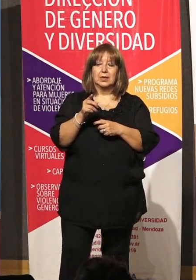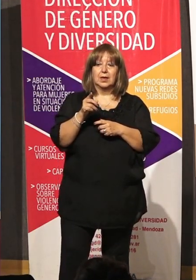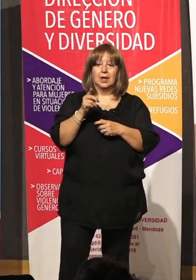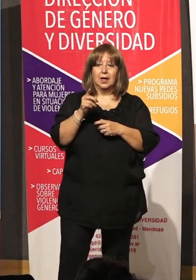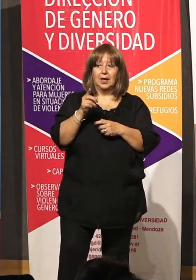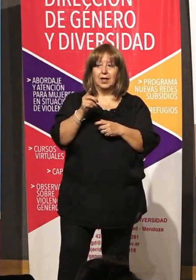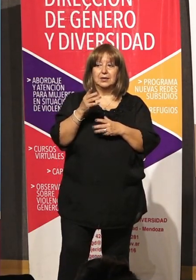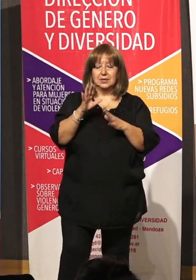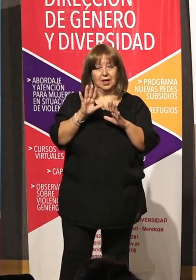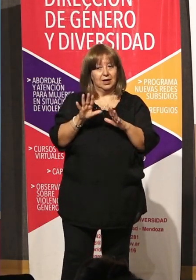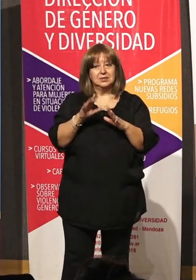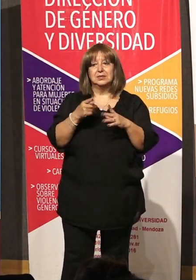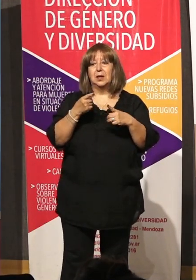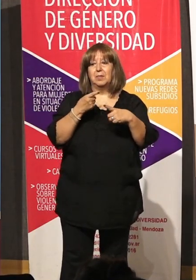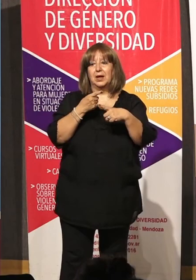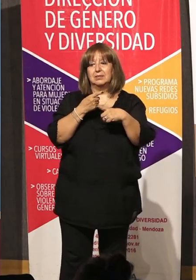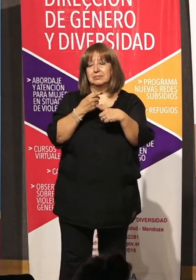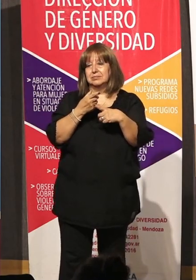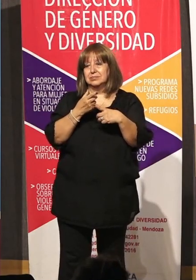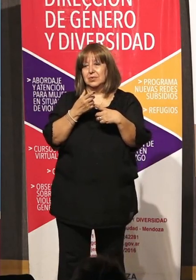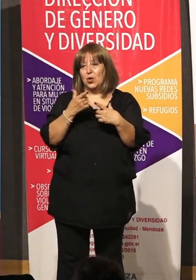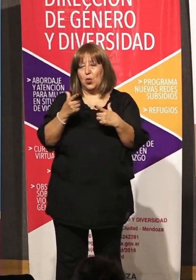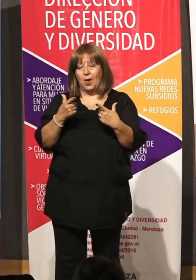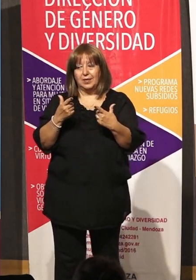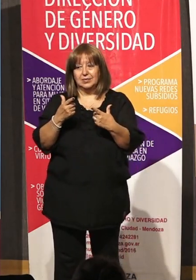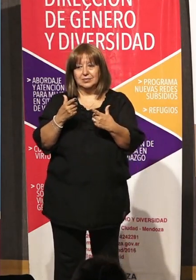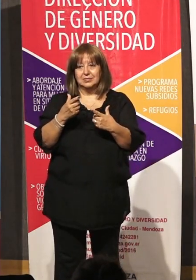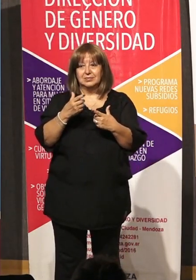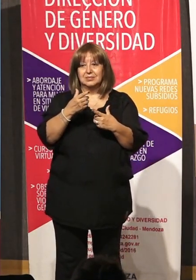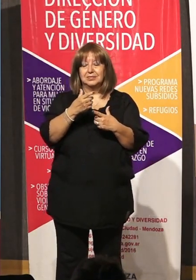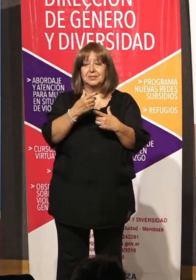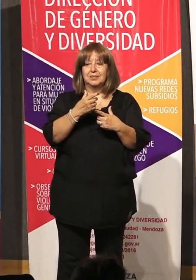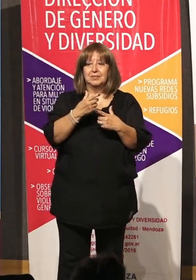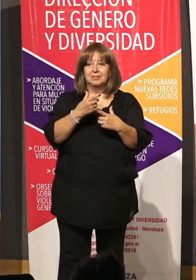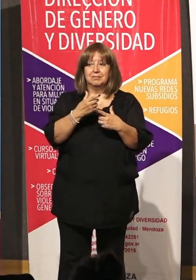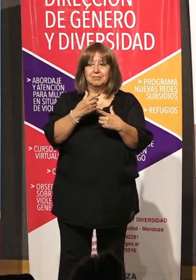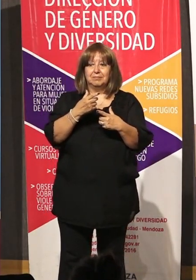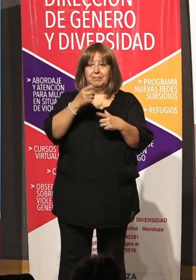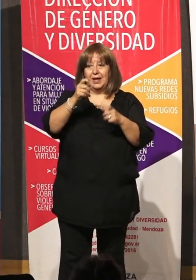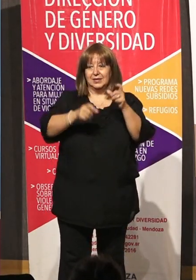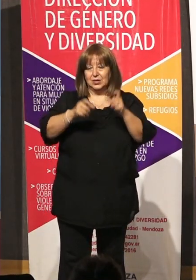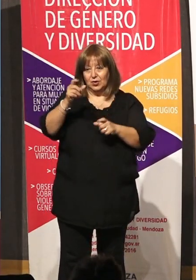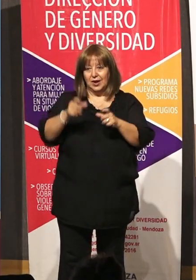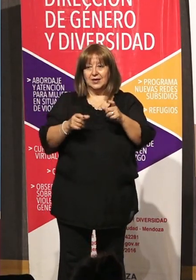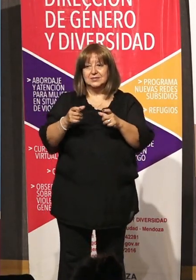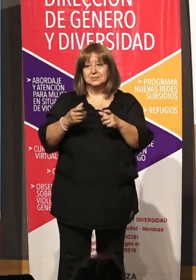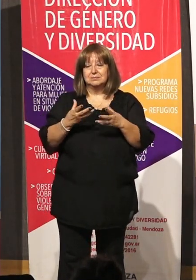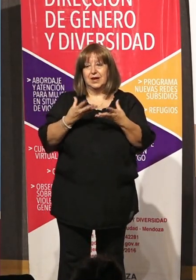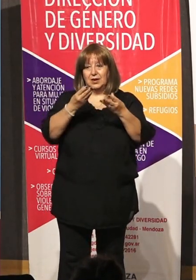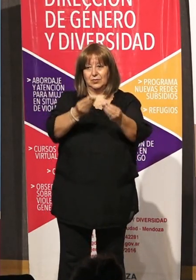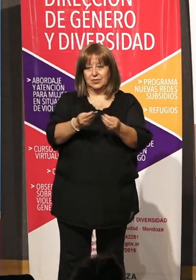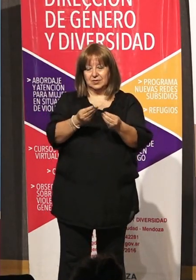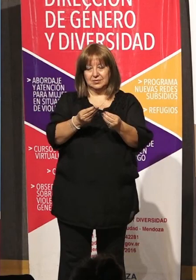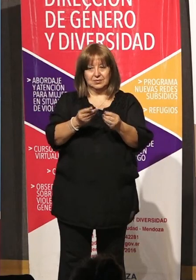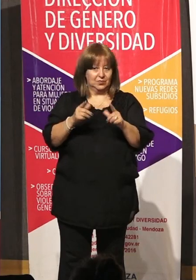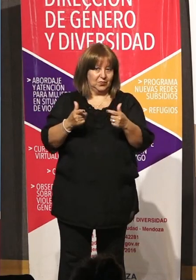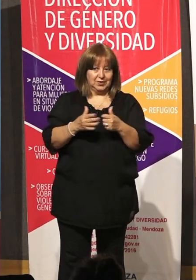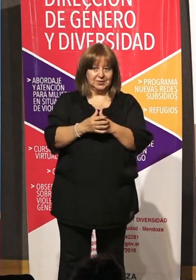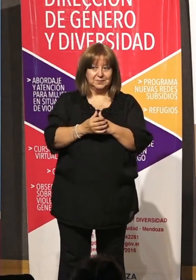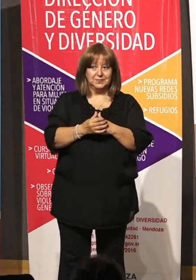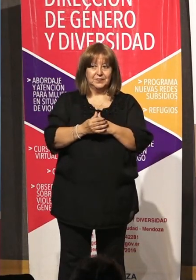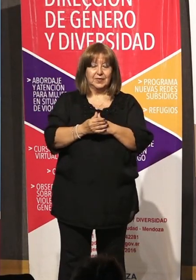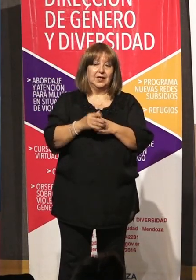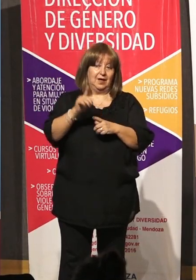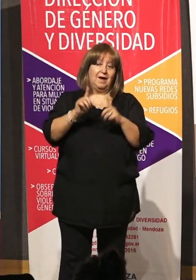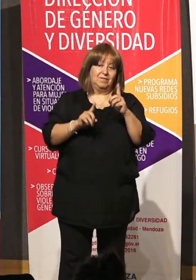de la política y de los recursos, ¿no? Es muy importante que tengamos recursos para esto, recursos para asistirla. Y es cierto